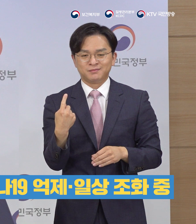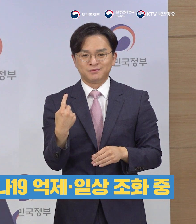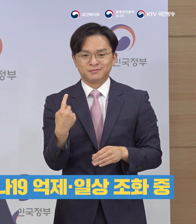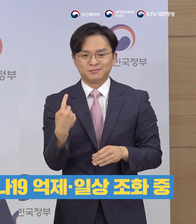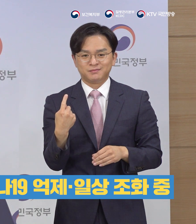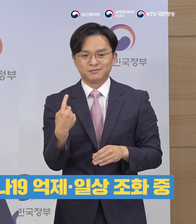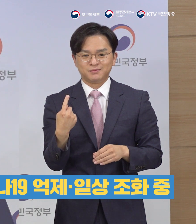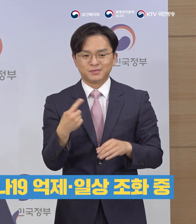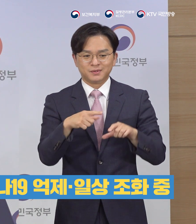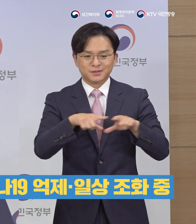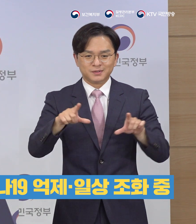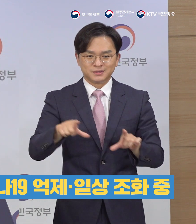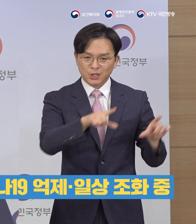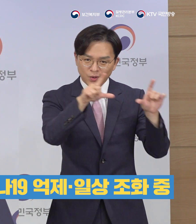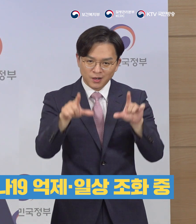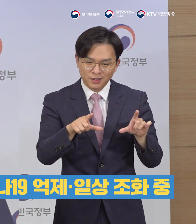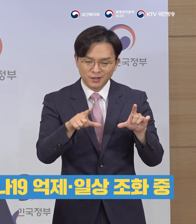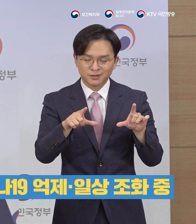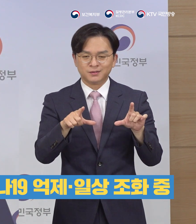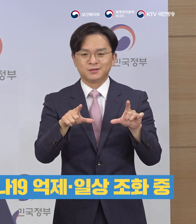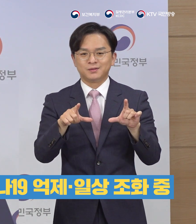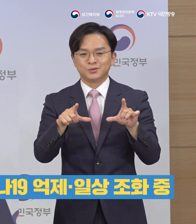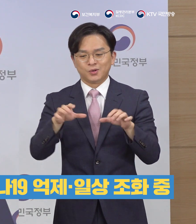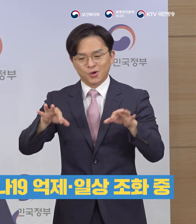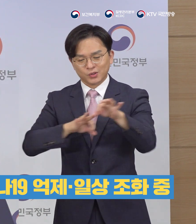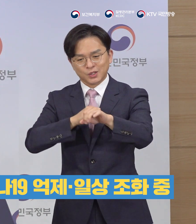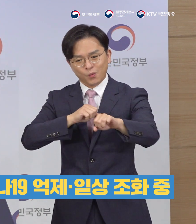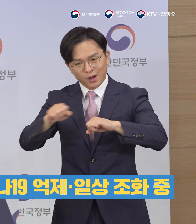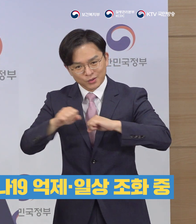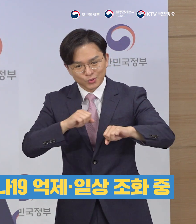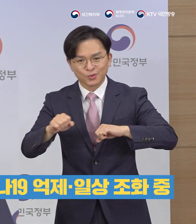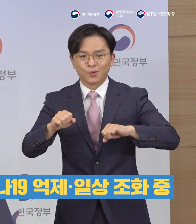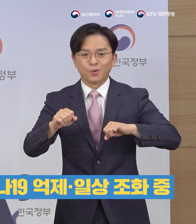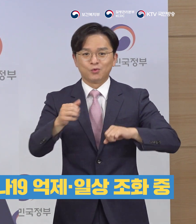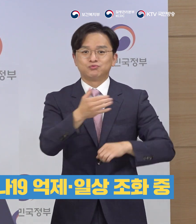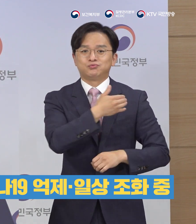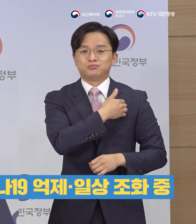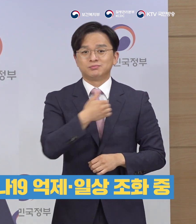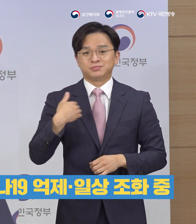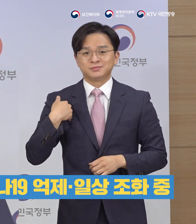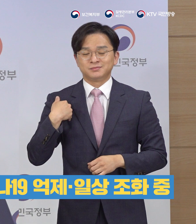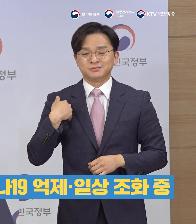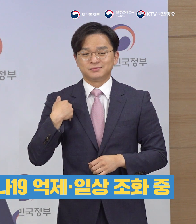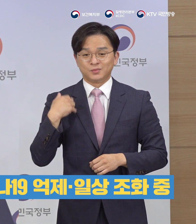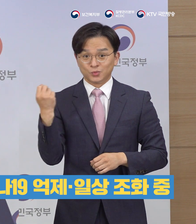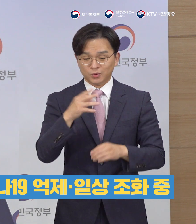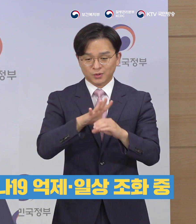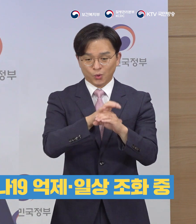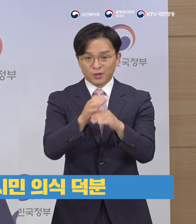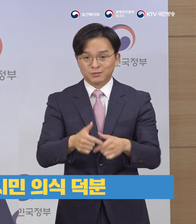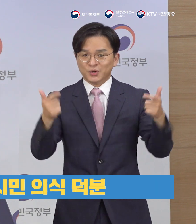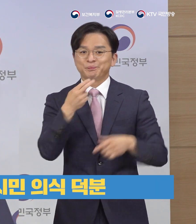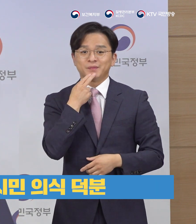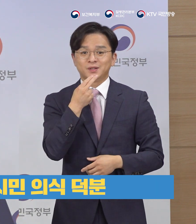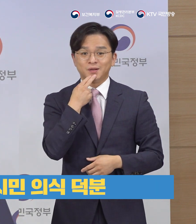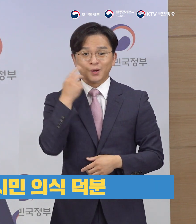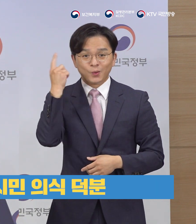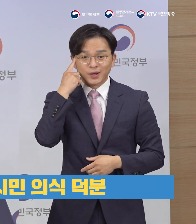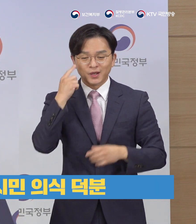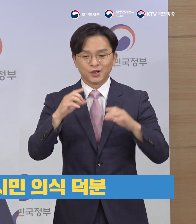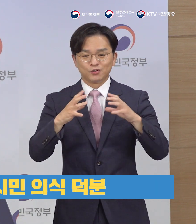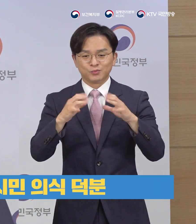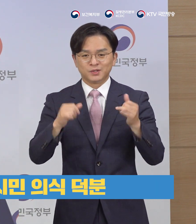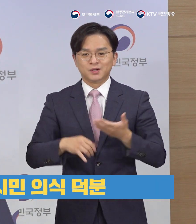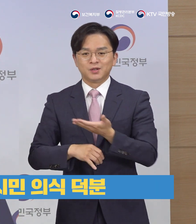일상적인 사회경제 활동을 조화시켜 나가는 데 성공해 가고 있습니다. 이러한 성과는